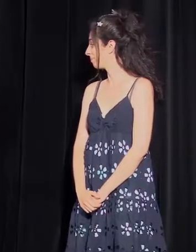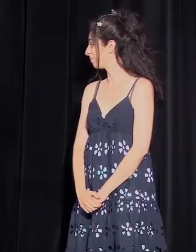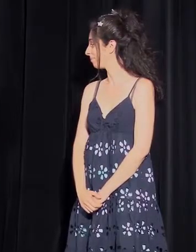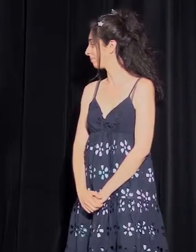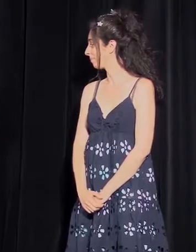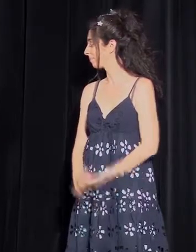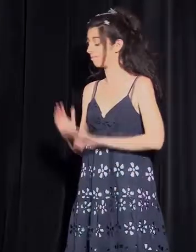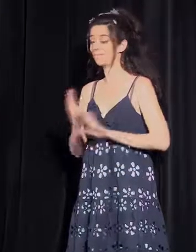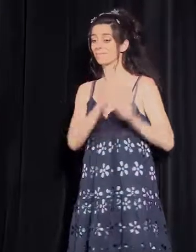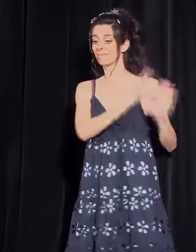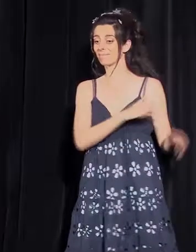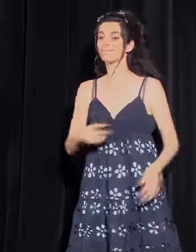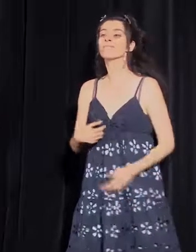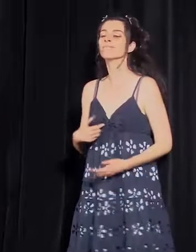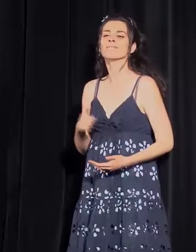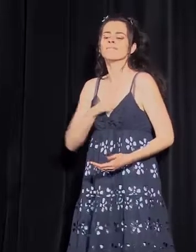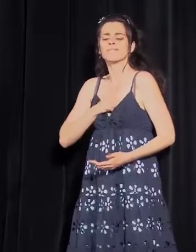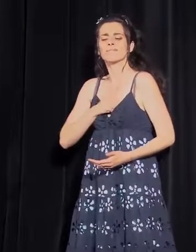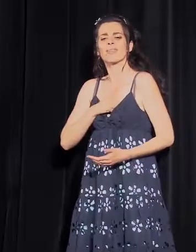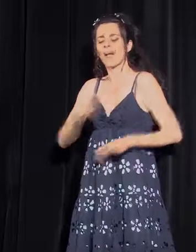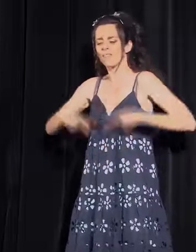Ce que j'ai toujours préféré dans la vie, c'est les rencontres.